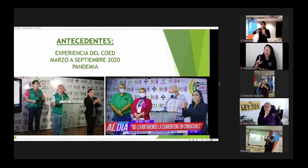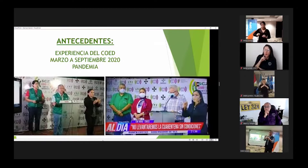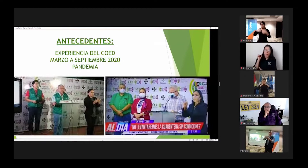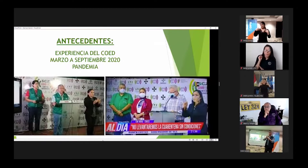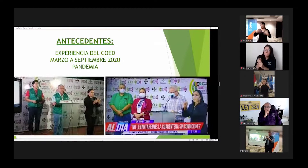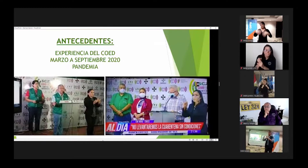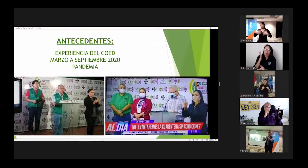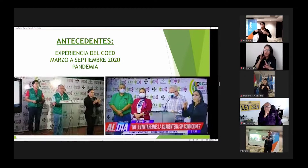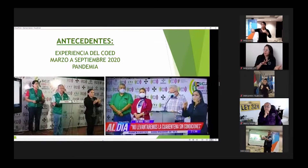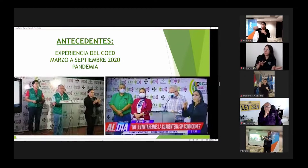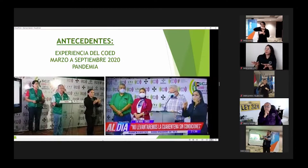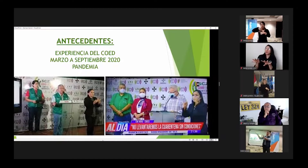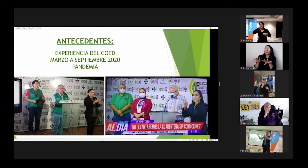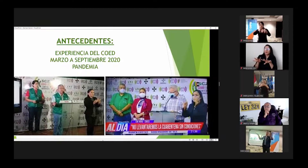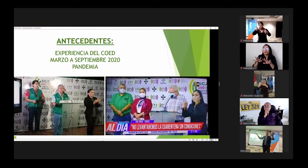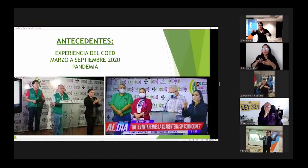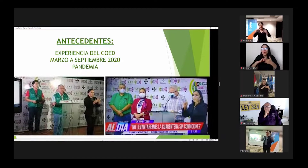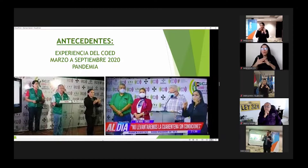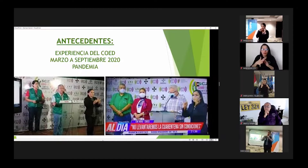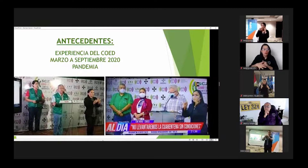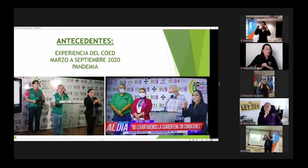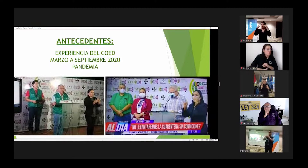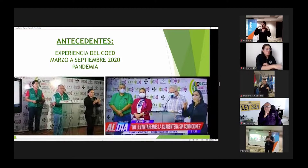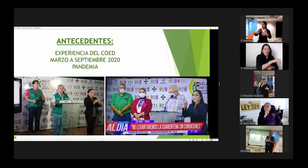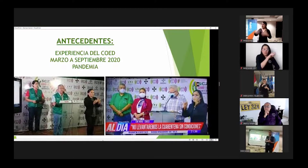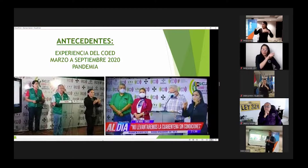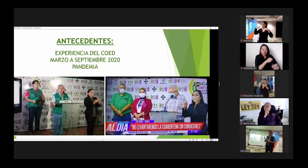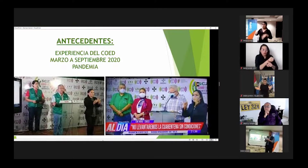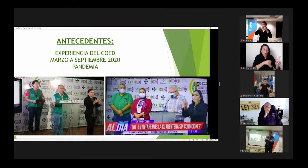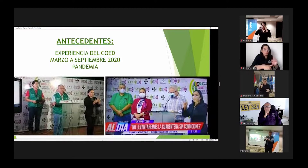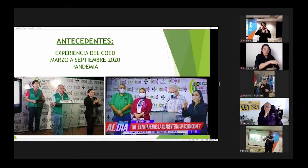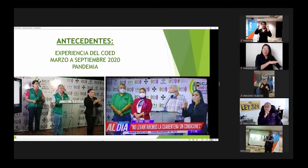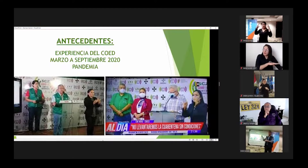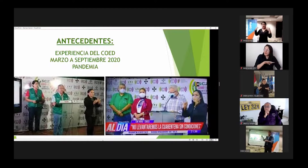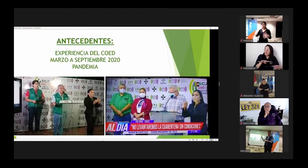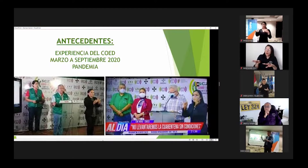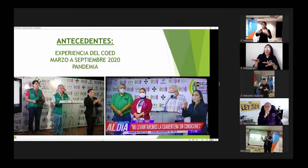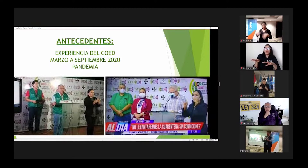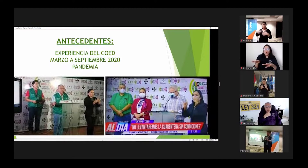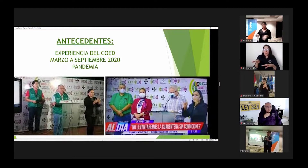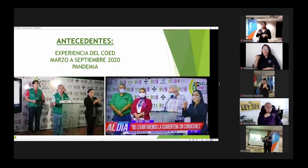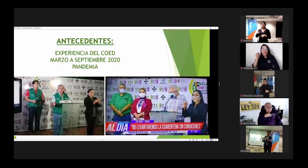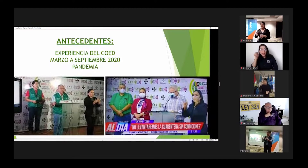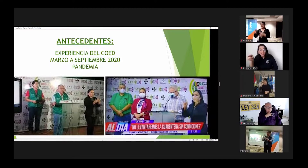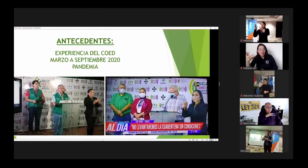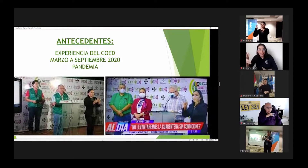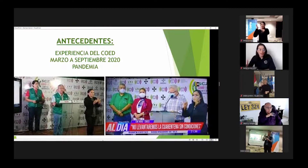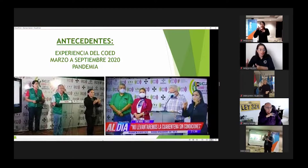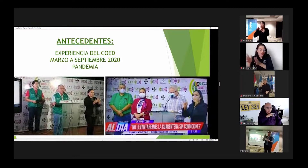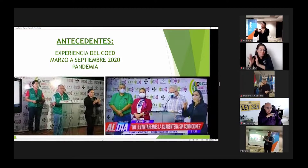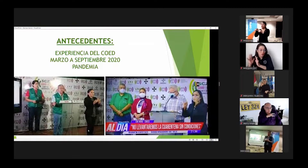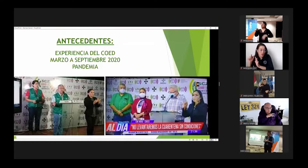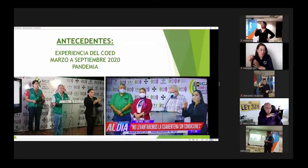fuerte para toda la comunidad y la sociedad en general. Esto hizo que este ejemplo de Santa Cruz se